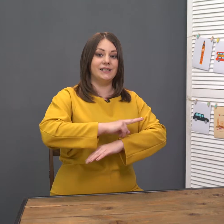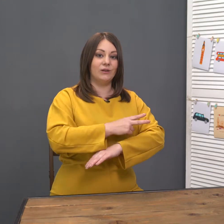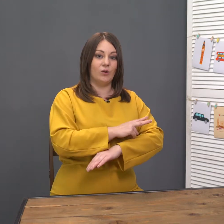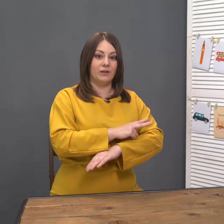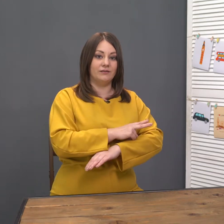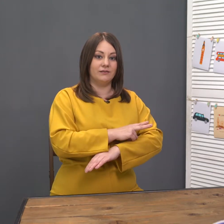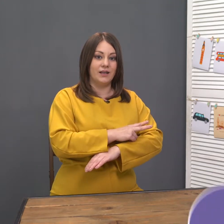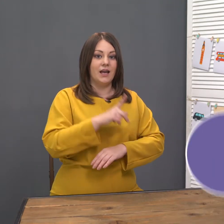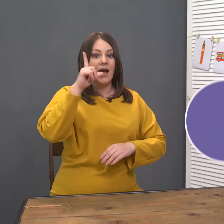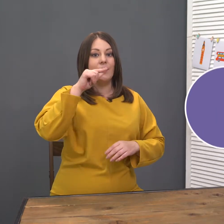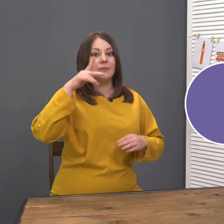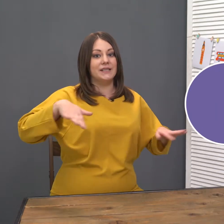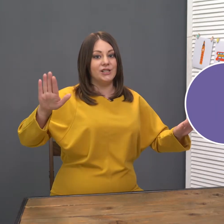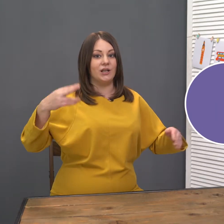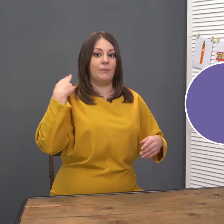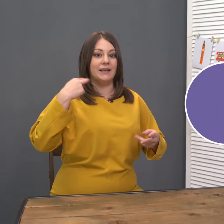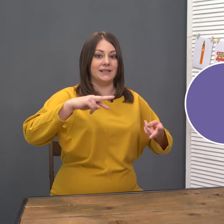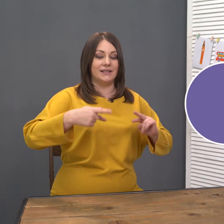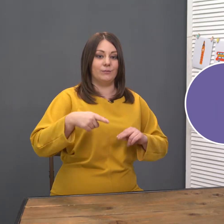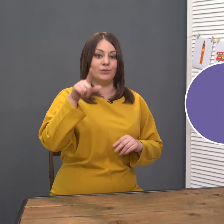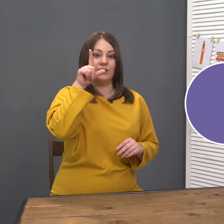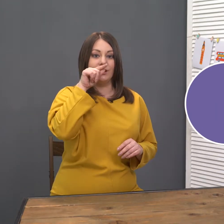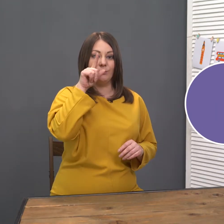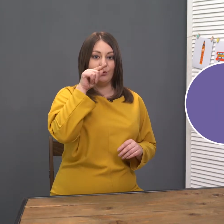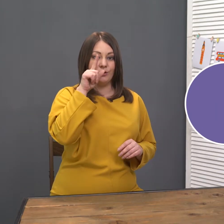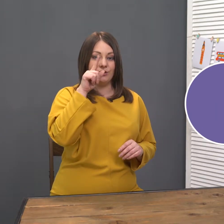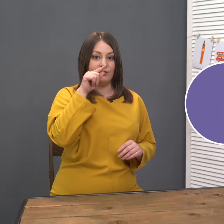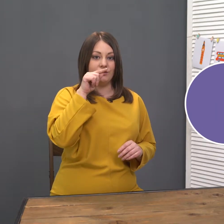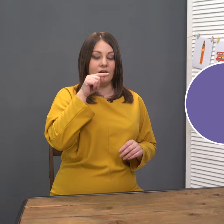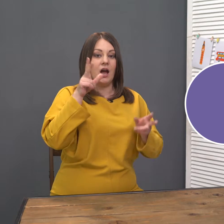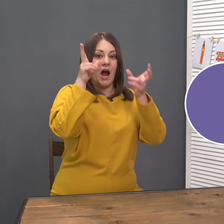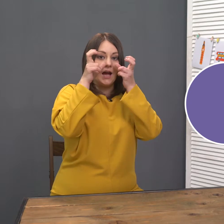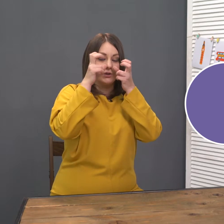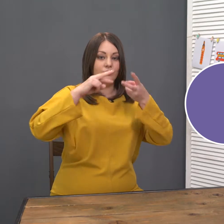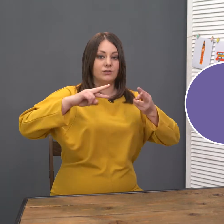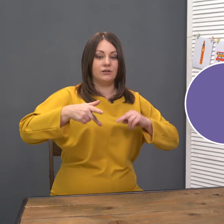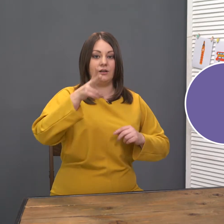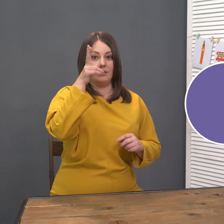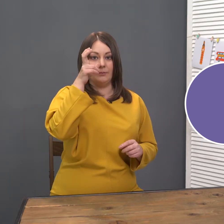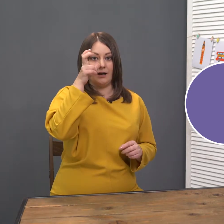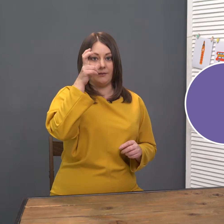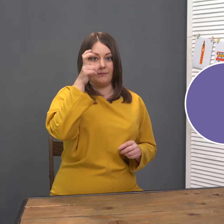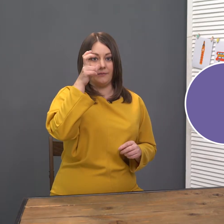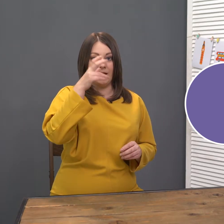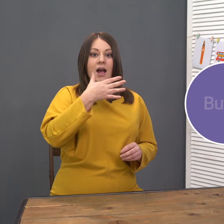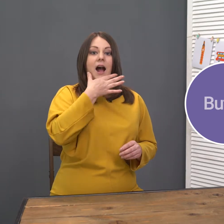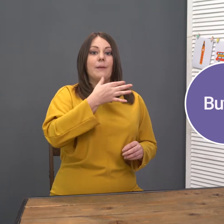насекомые. Птичка по-английски будет. Bird. А жук. Bug. А